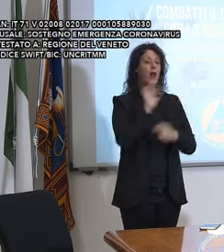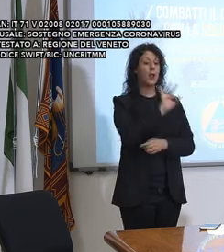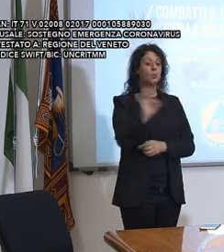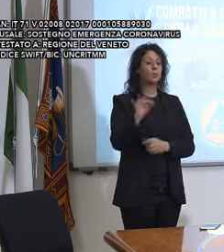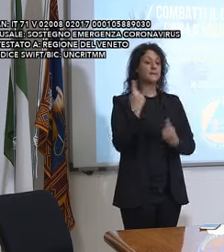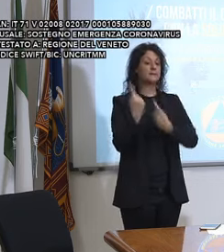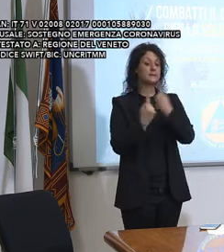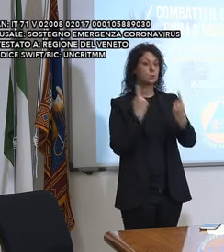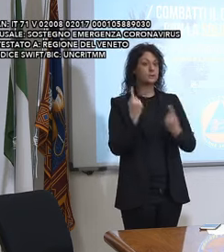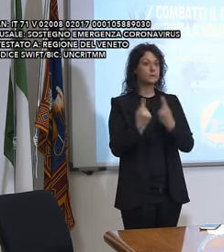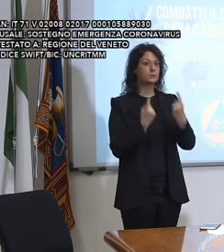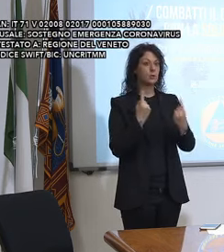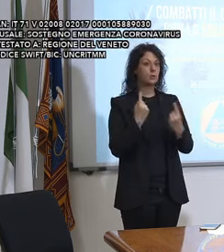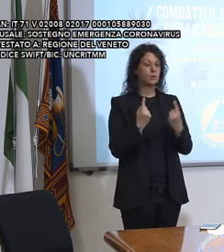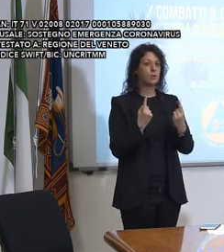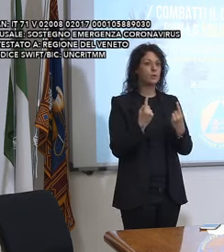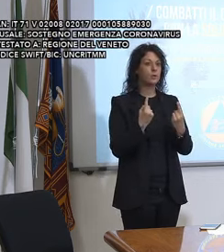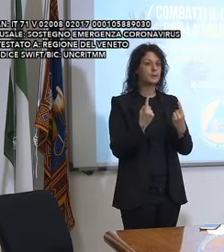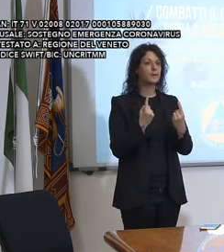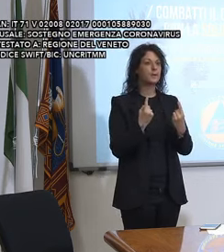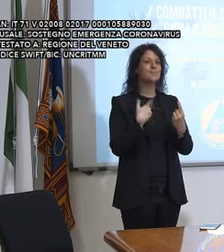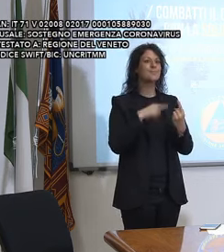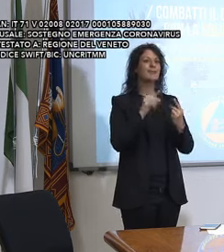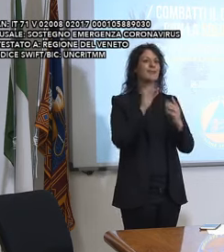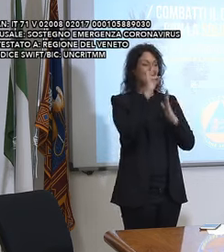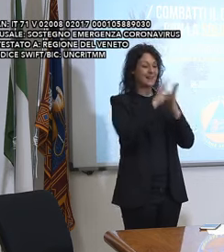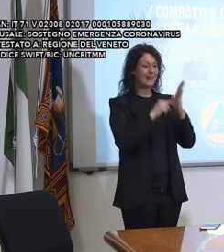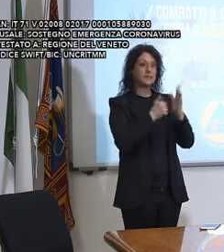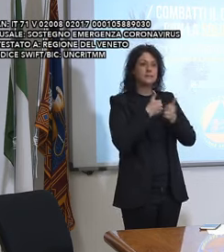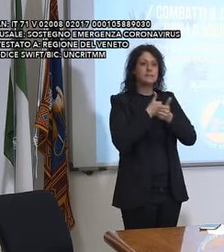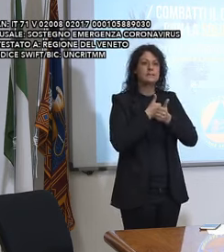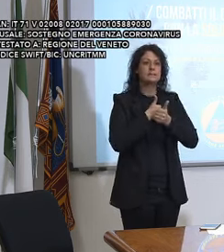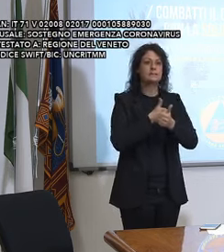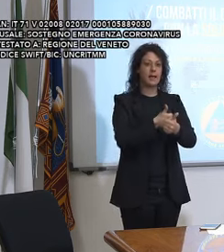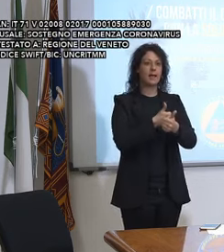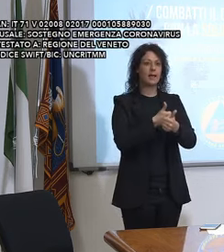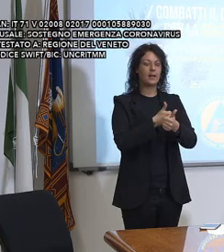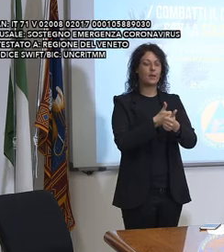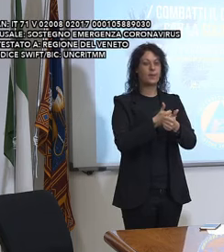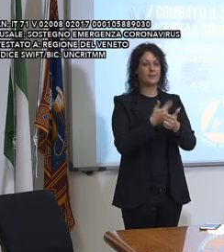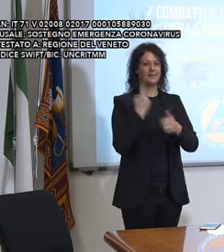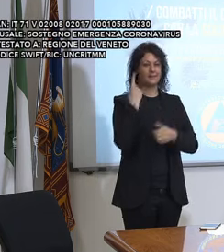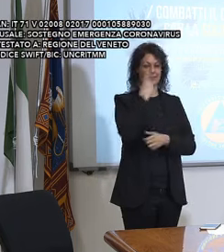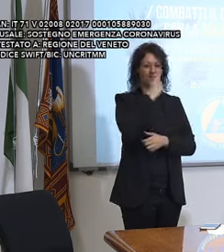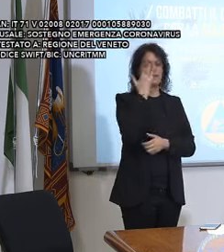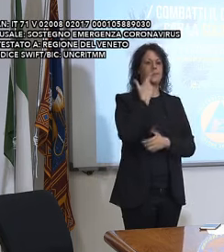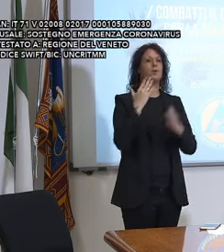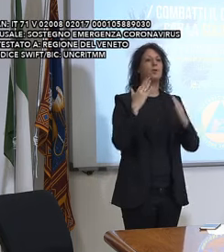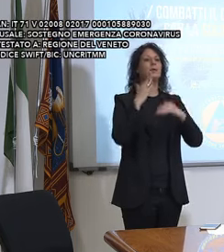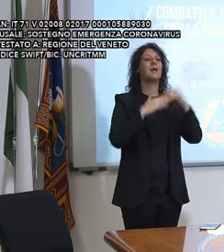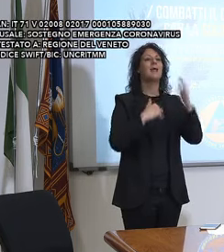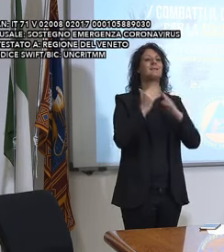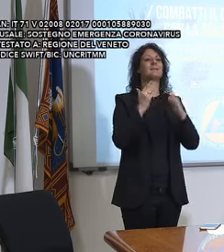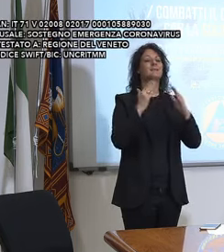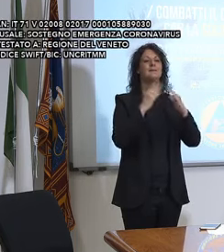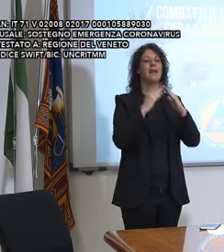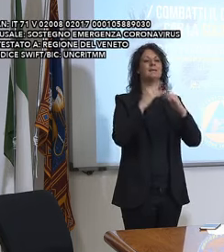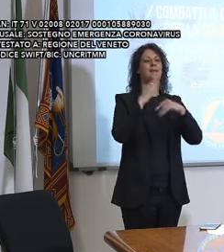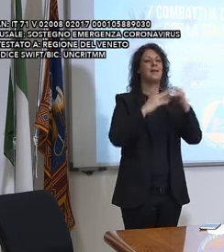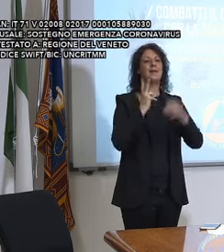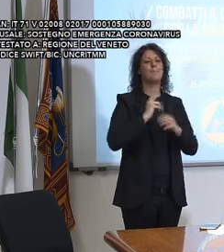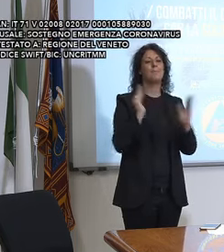a volte mettere anche in atto delle indicazioni, penso a una struttura piccolina che non può isolare o comunque non ha gli spazi, diventa